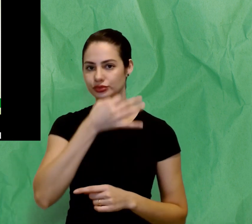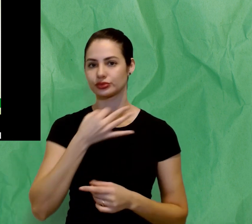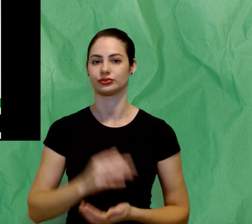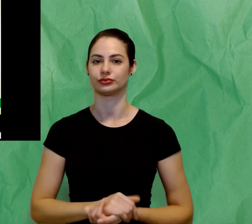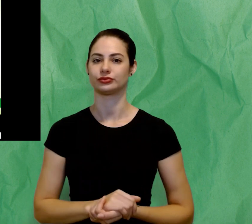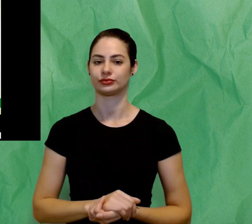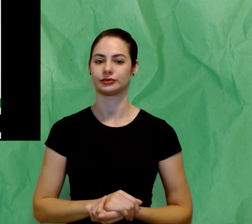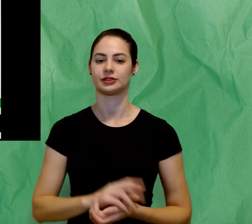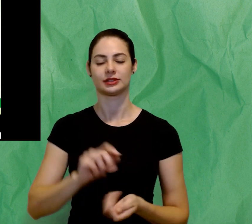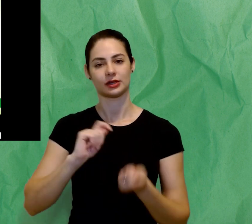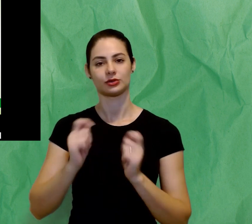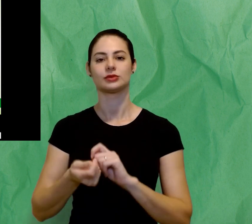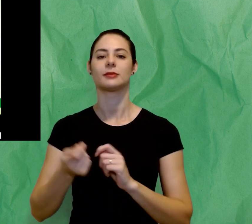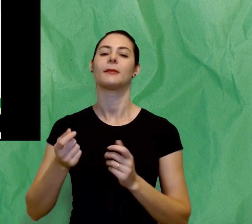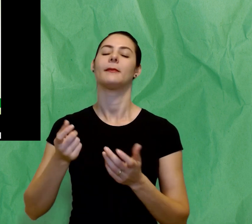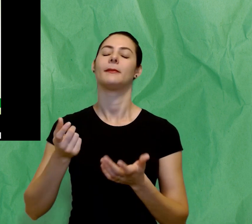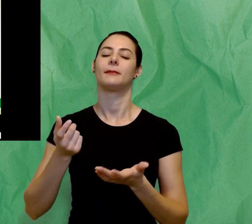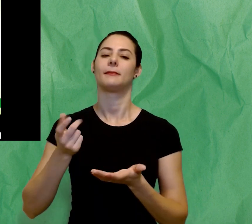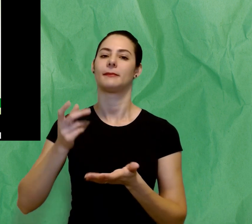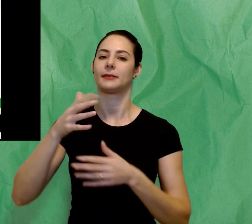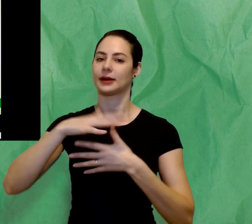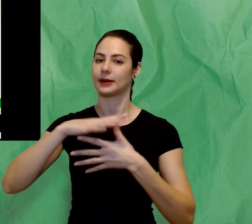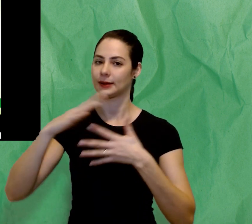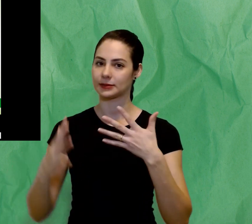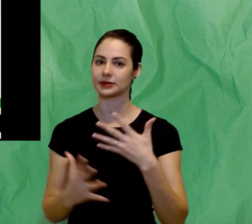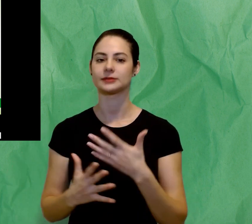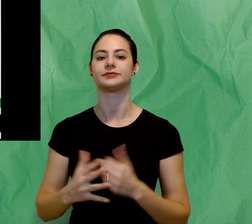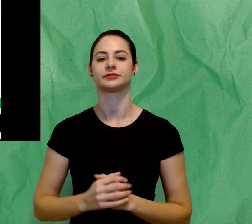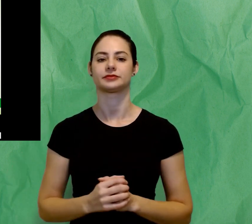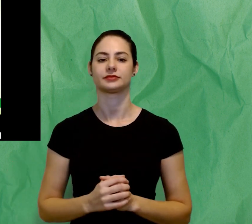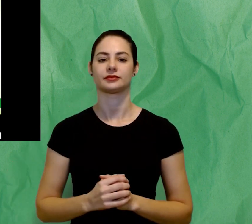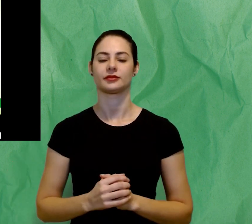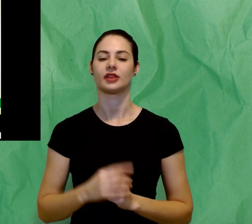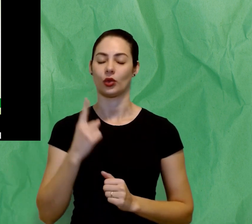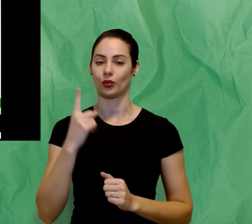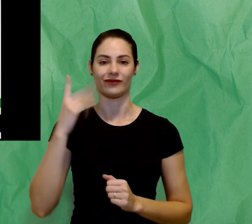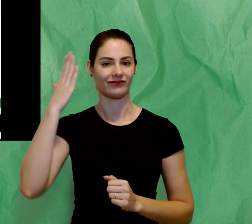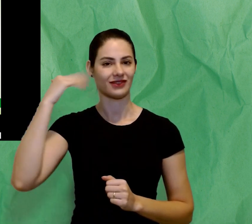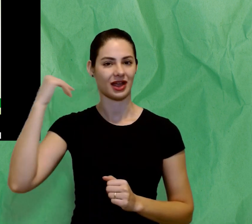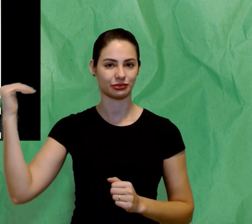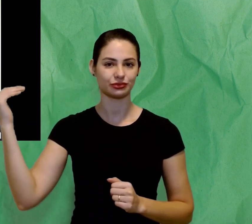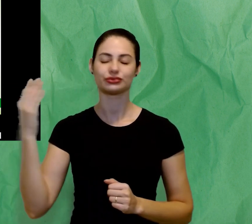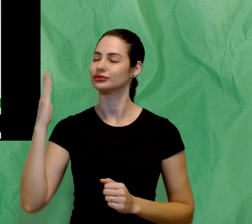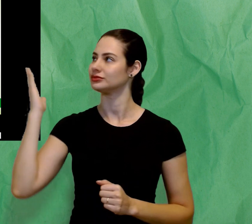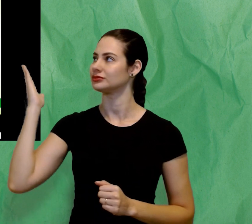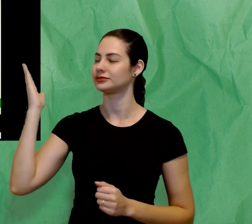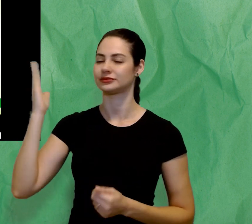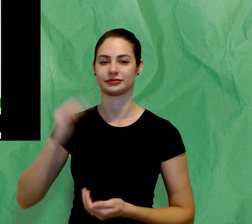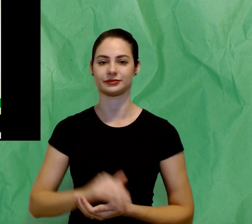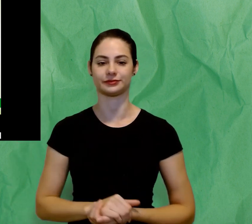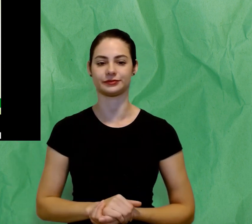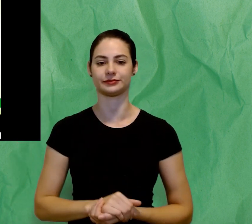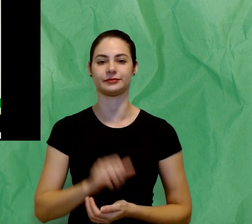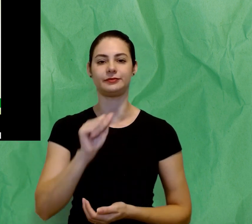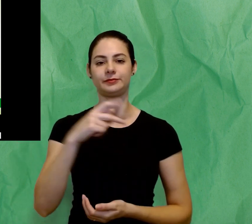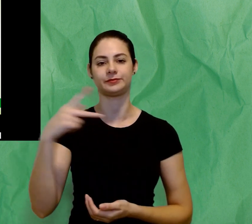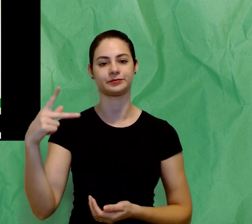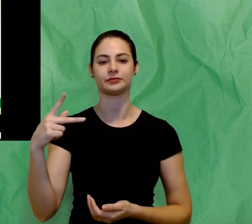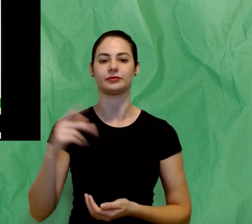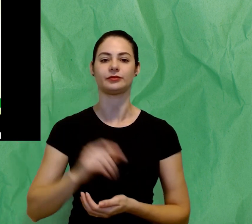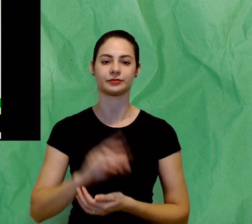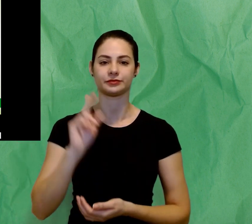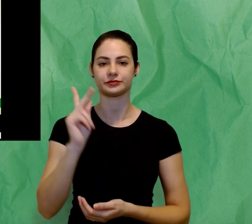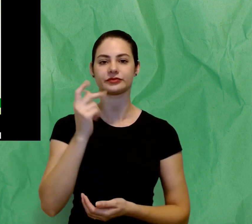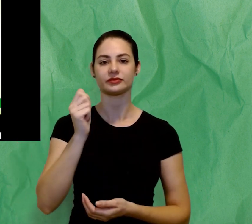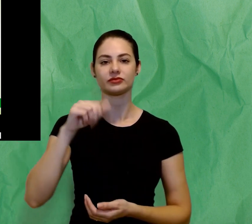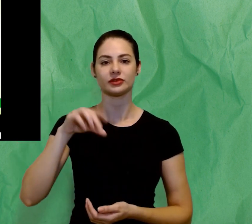para Libras. Nós temos também, talvez um dos mais conhecidos, o aplicativo chamado